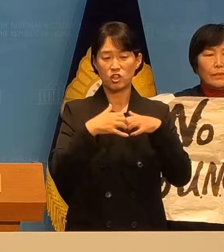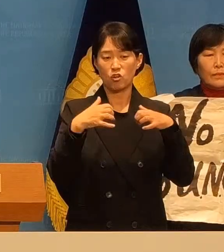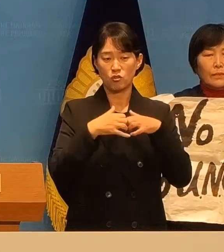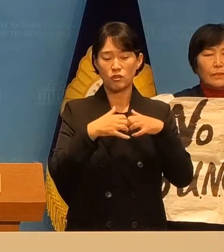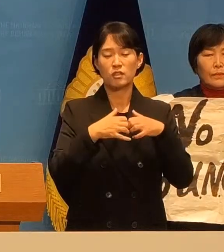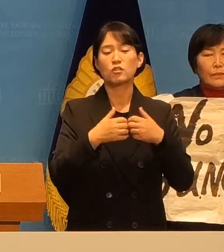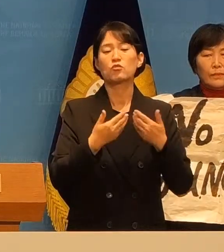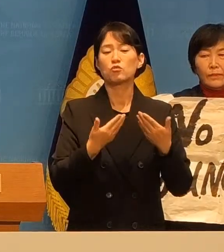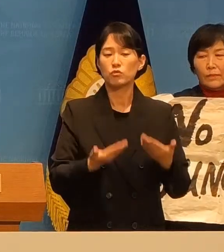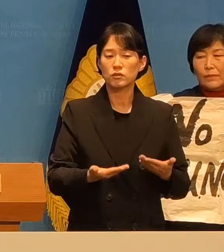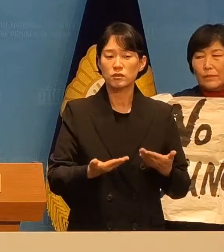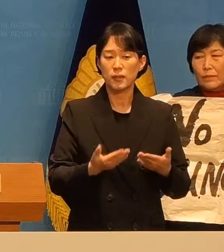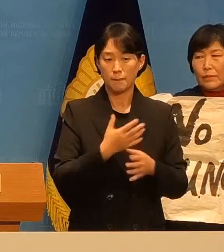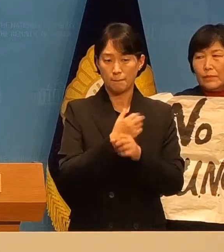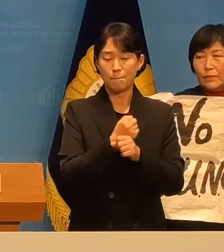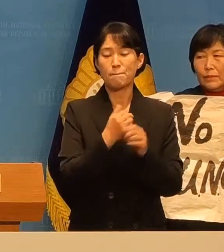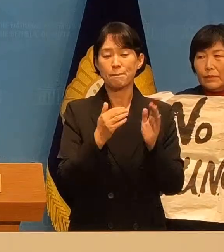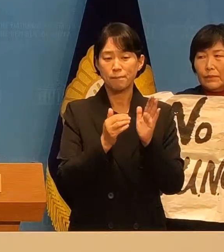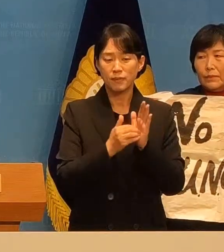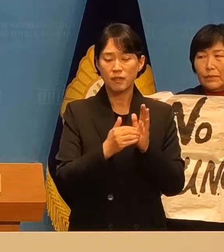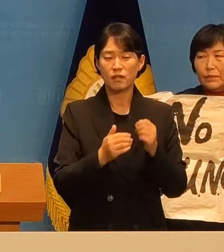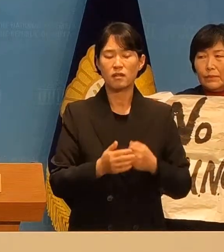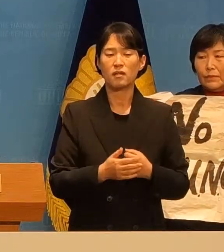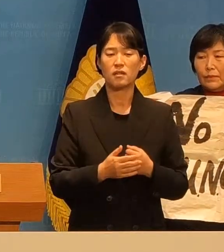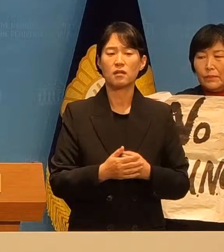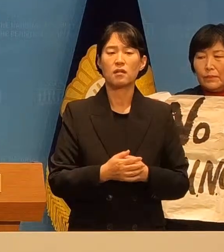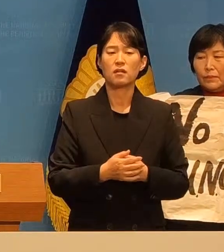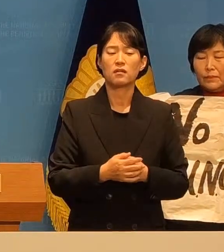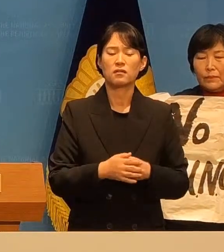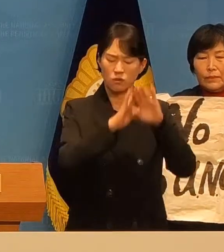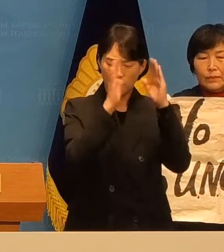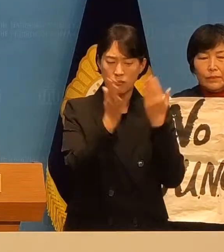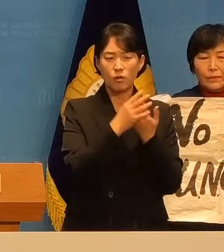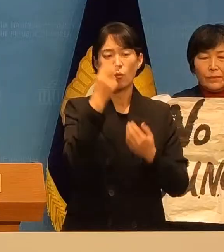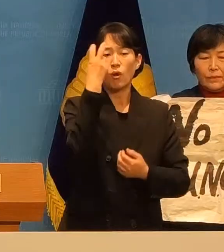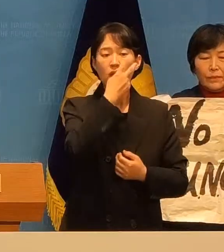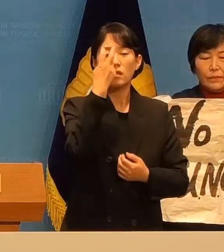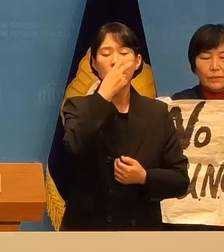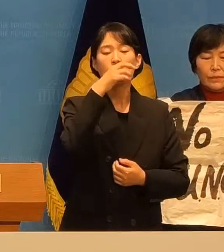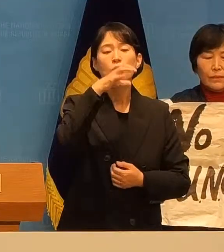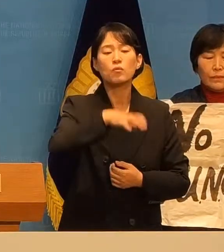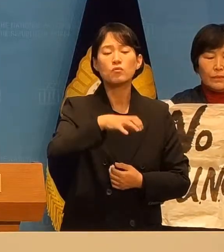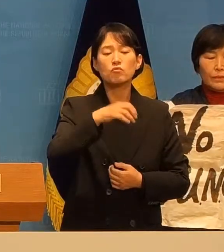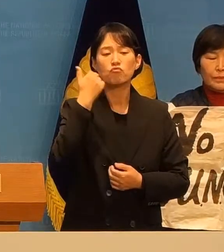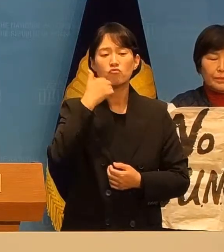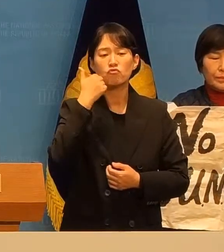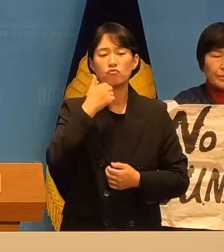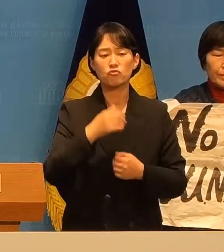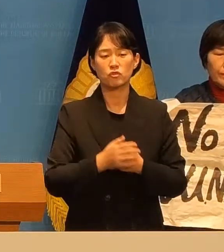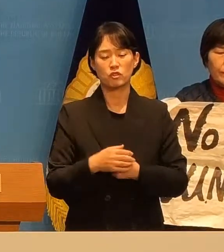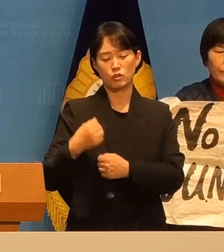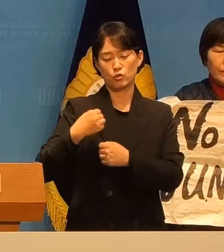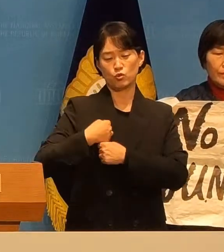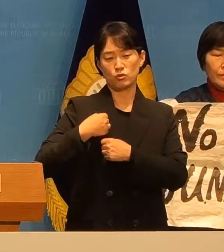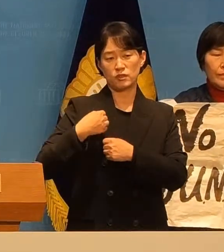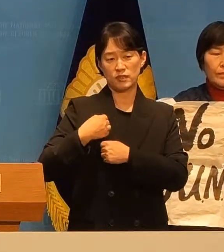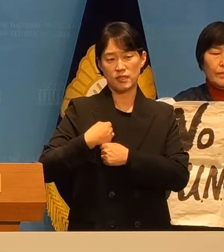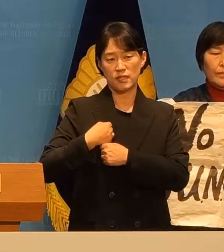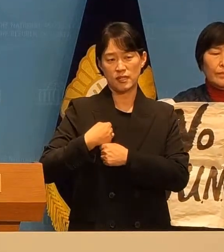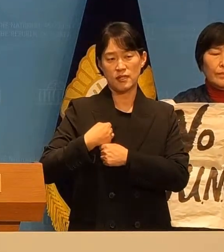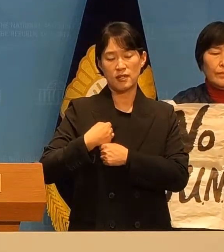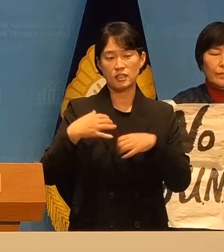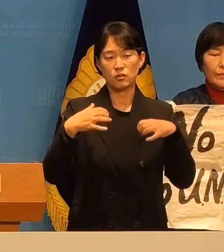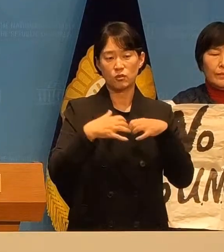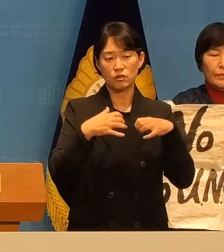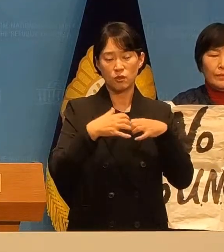정전협정을 전반적으로 관리할 수 있는 전체 기구는 소위 군사정전위원회인데,